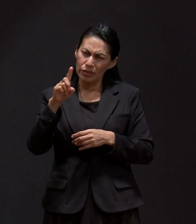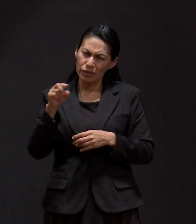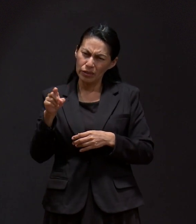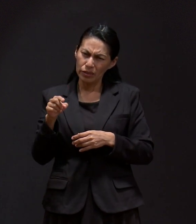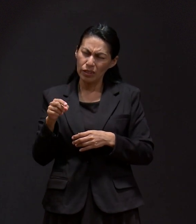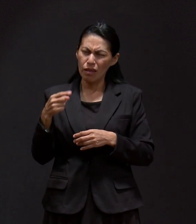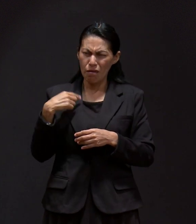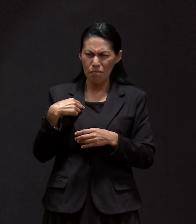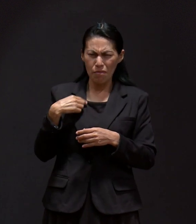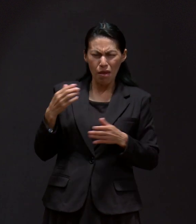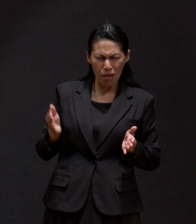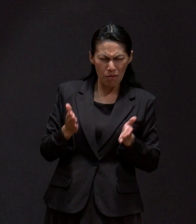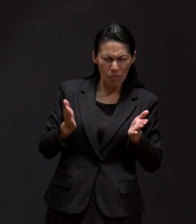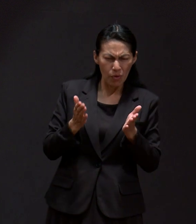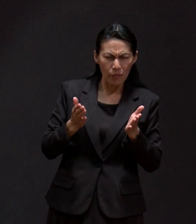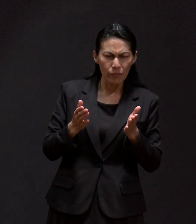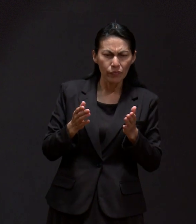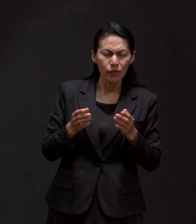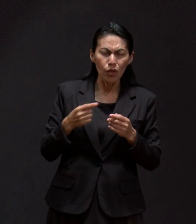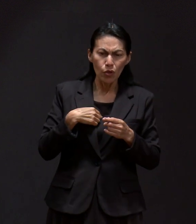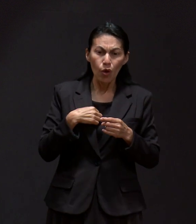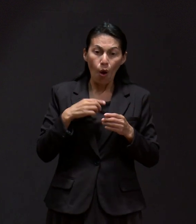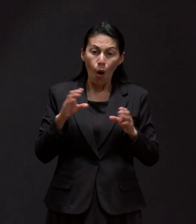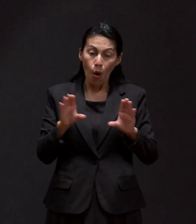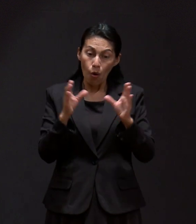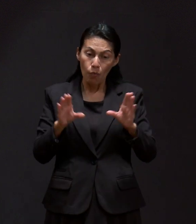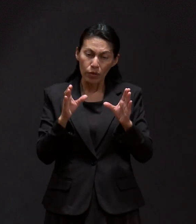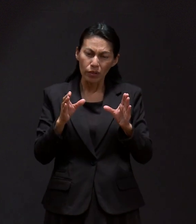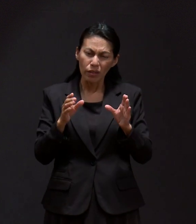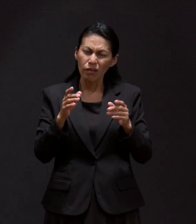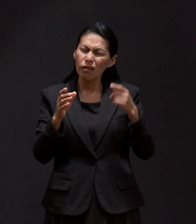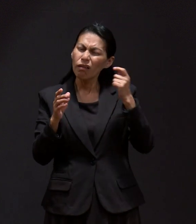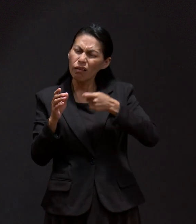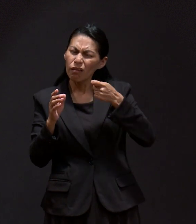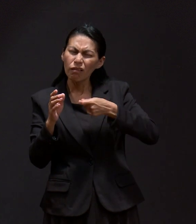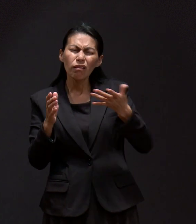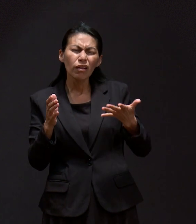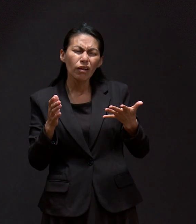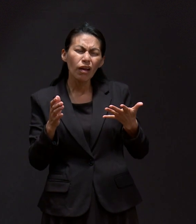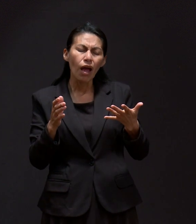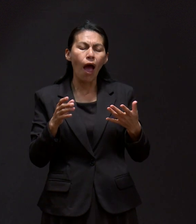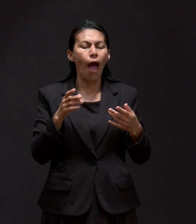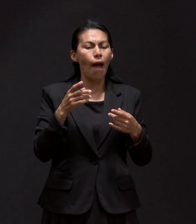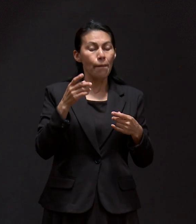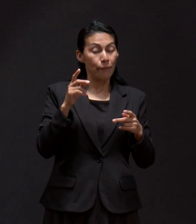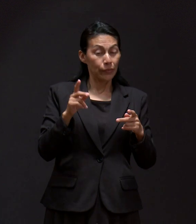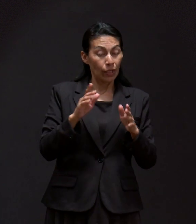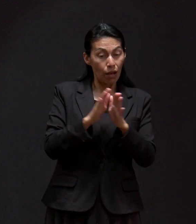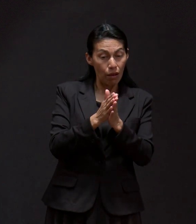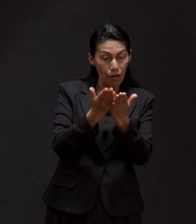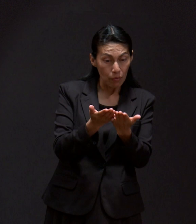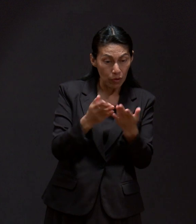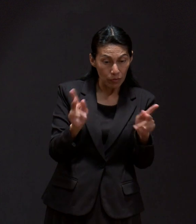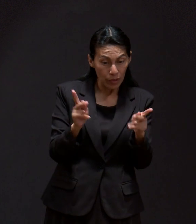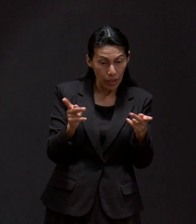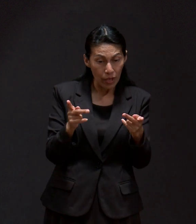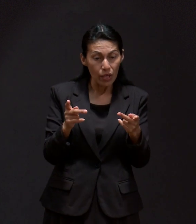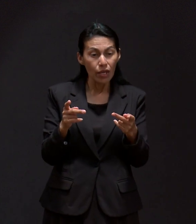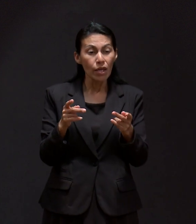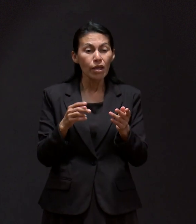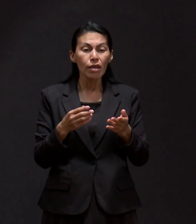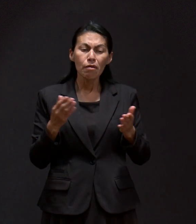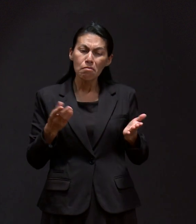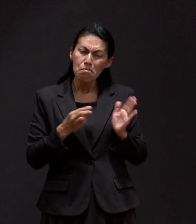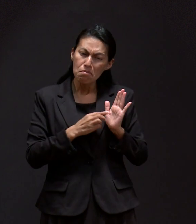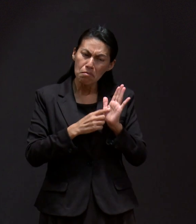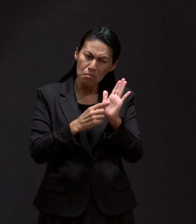me animo ella el yeti fresco el portal vender libros ofrecer a la gente el mensaje de salvación